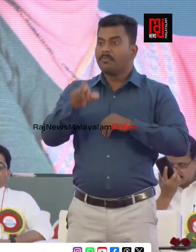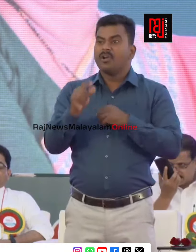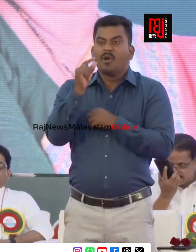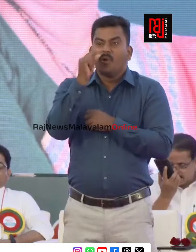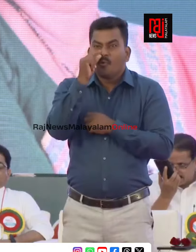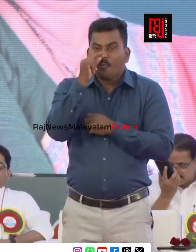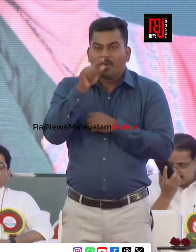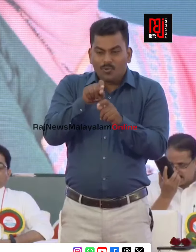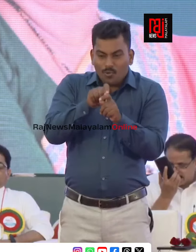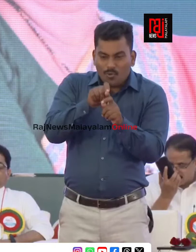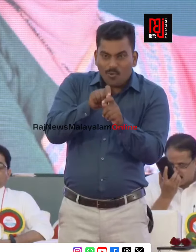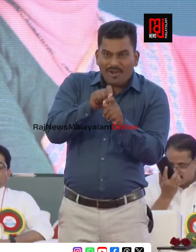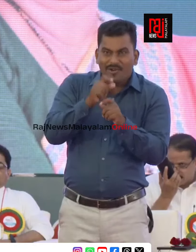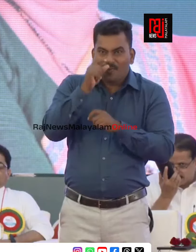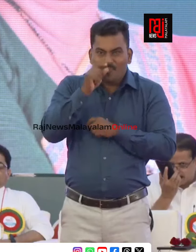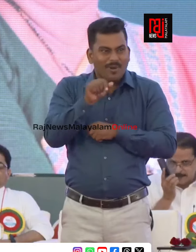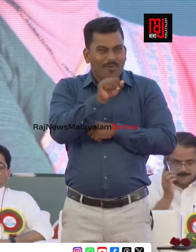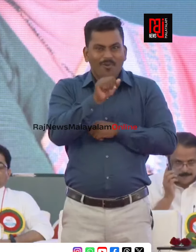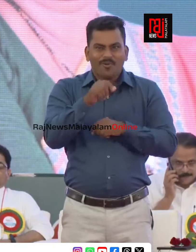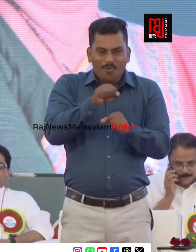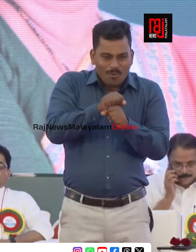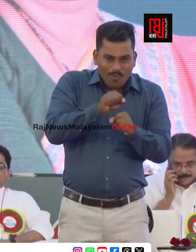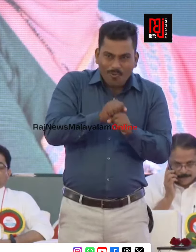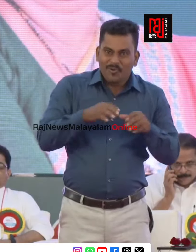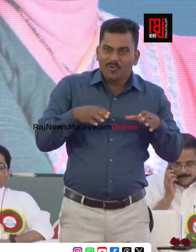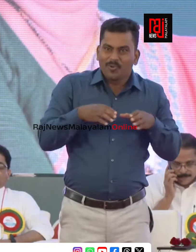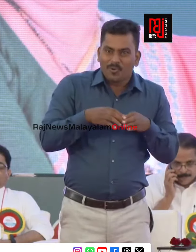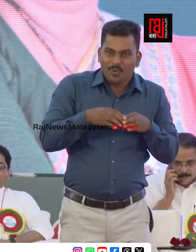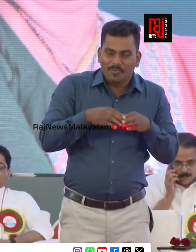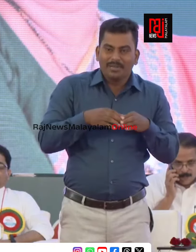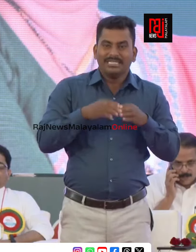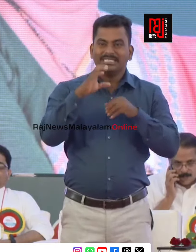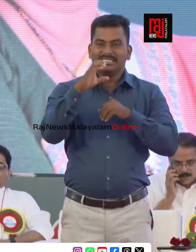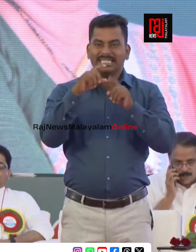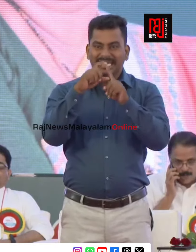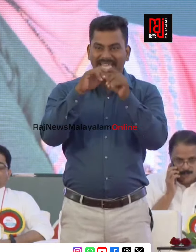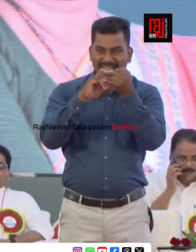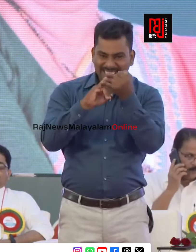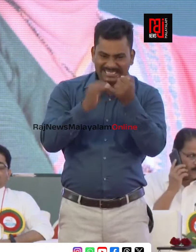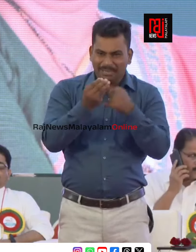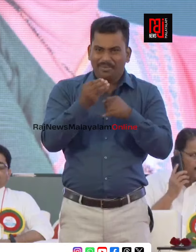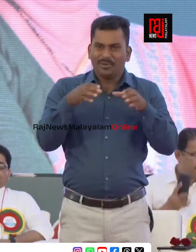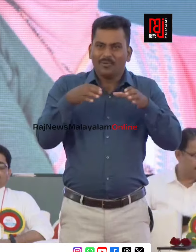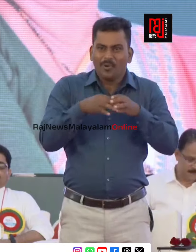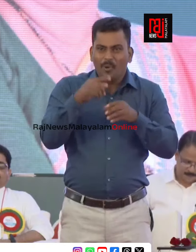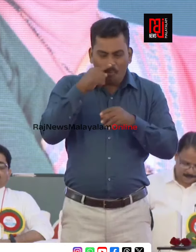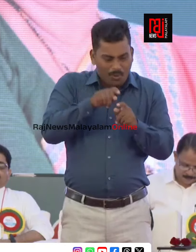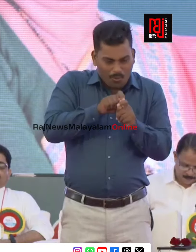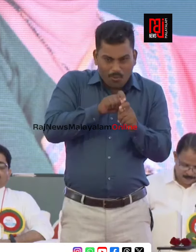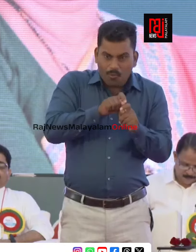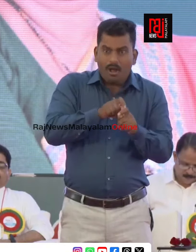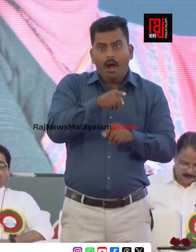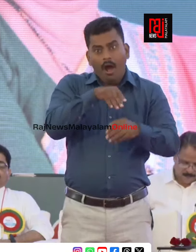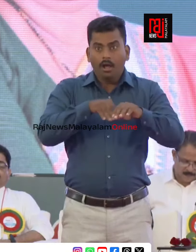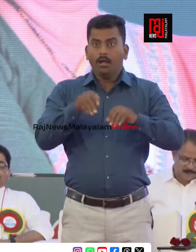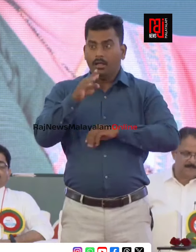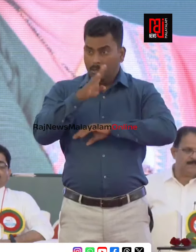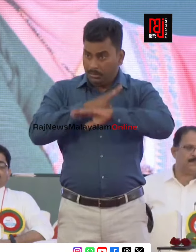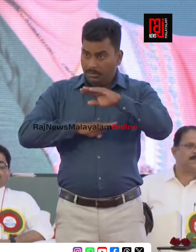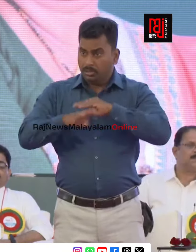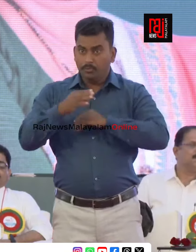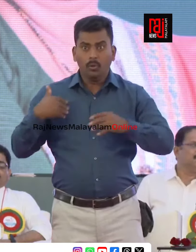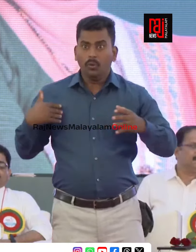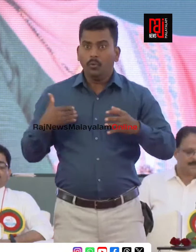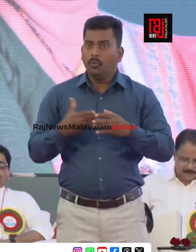തീരുമാനിച്ചിട്ടുണ്ട്. ബൈലോ തയ്യാറായിട്ടുണ്ട്. കുടുംബശ്രീ അപ്രകാരമാണോ സ്ത്രീകളുടെ ശാക്തീകരണത്തിന്